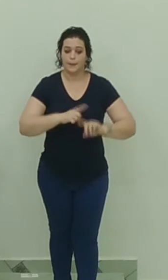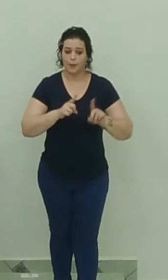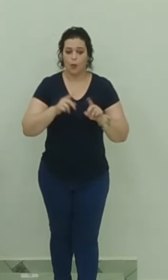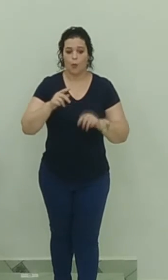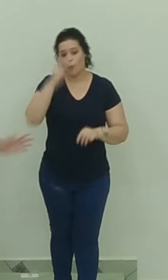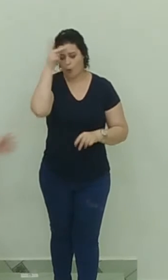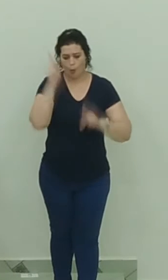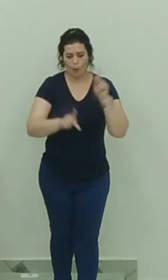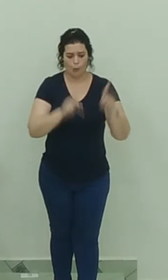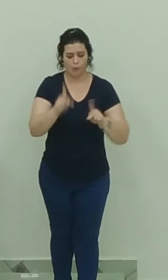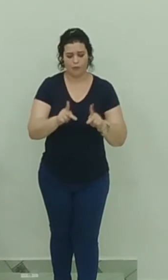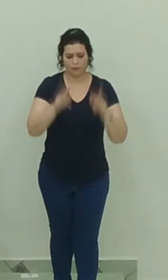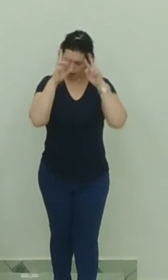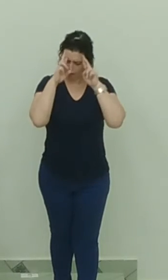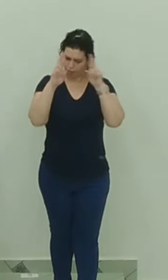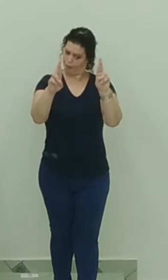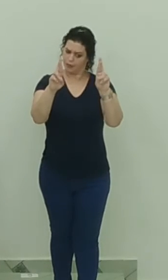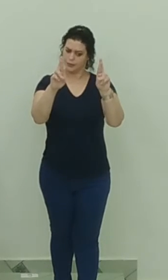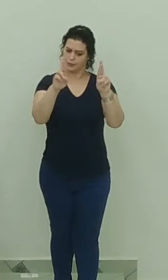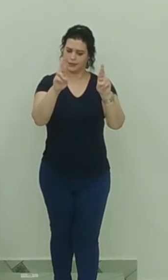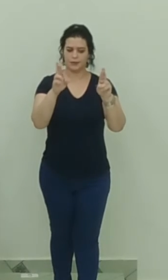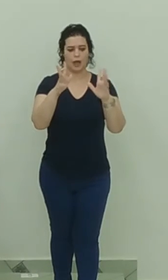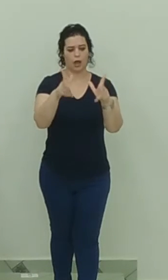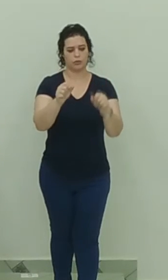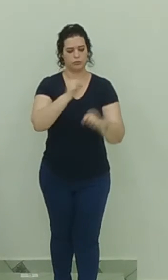Interessante, né? 1 milhão de gente estão lá,